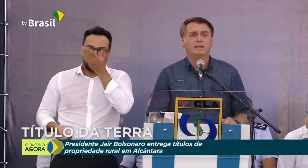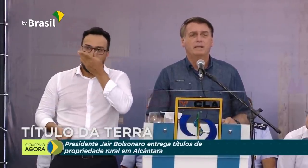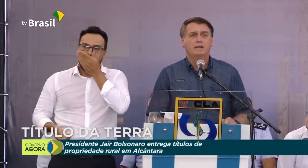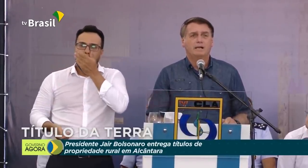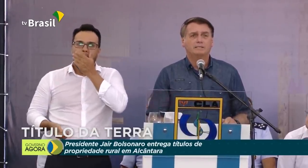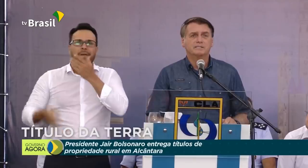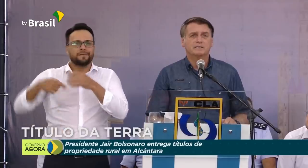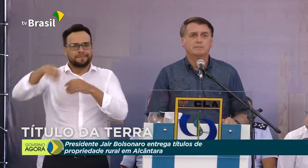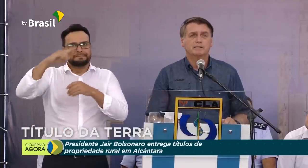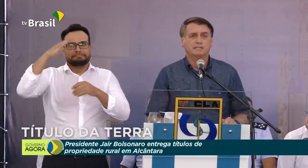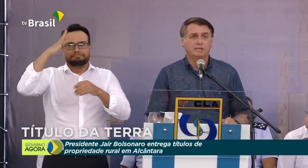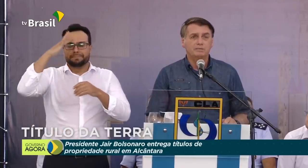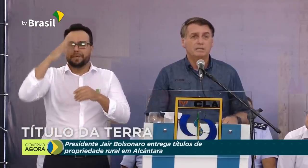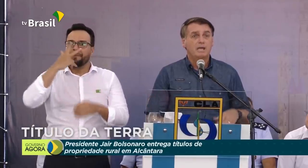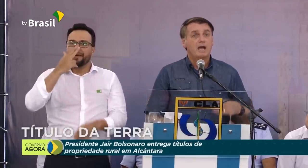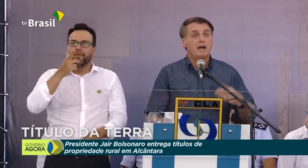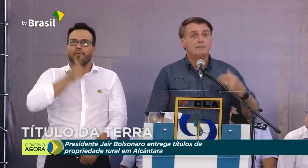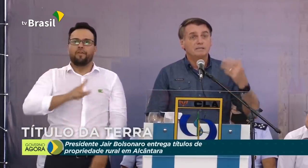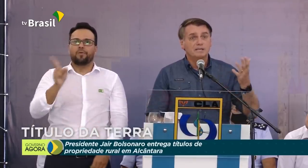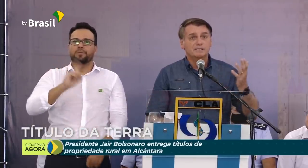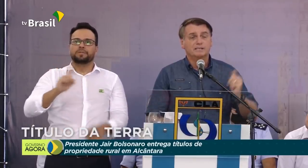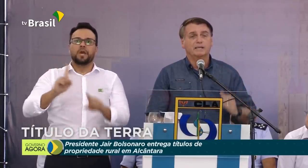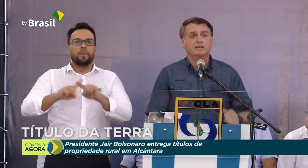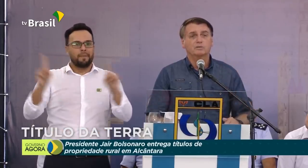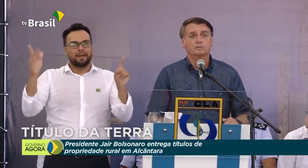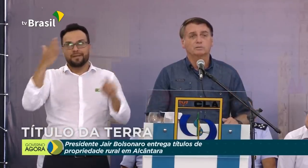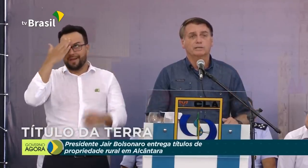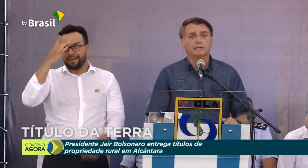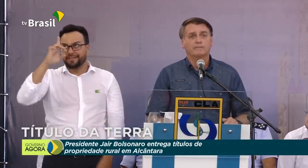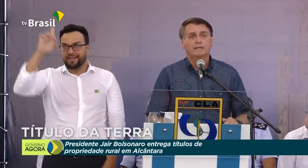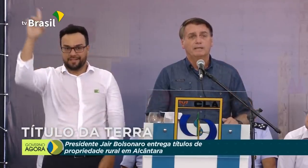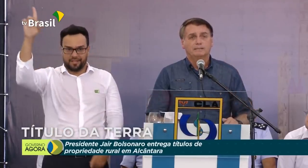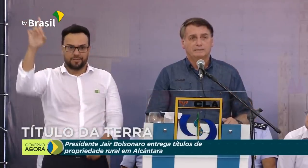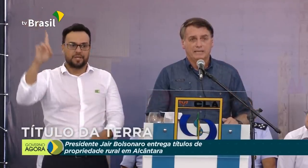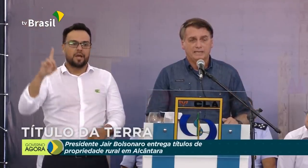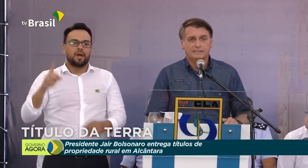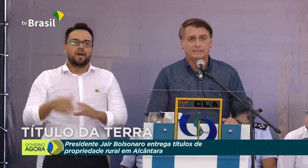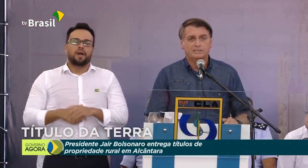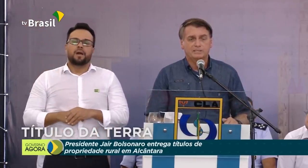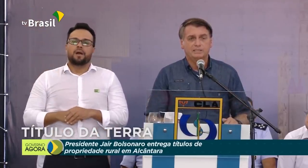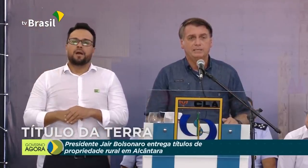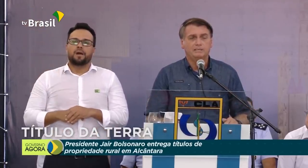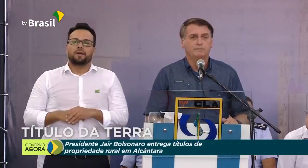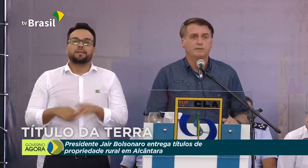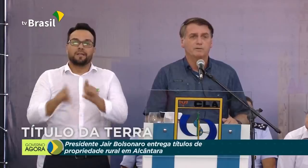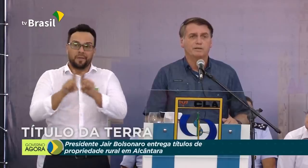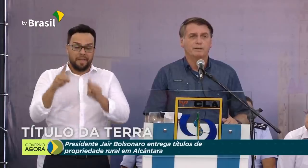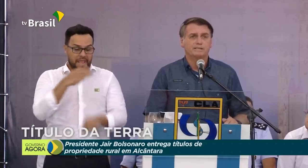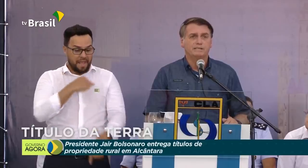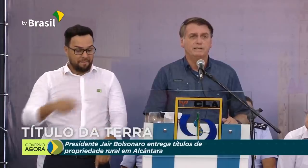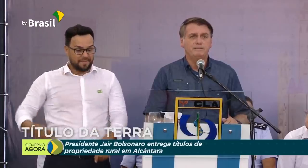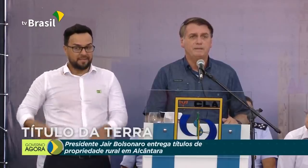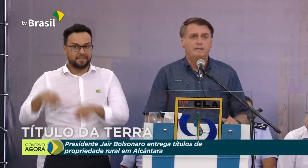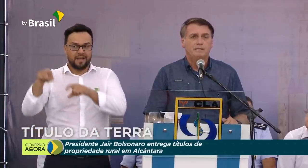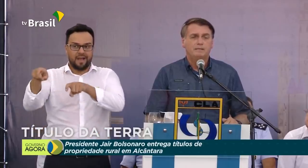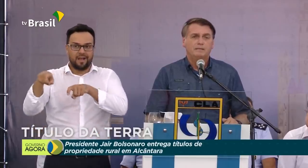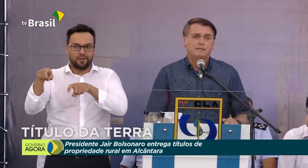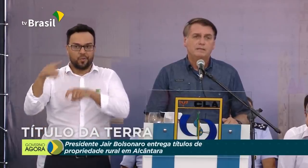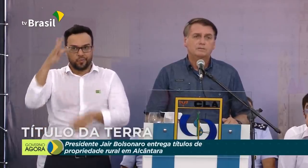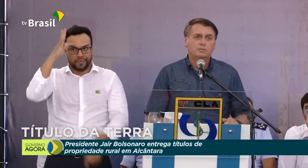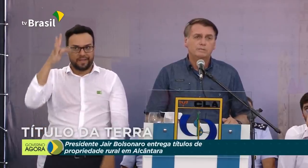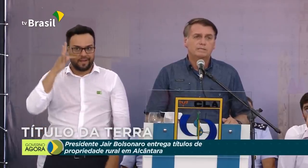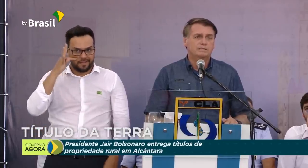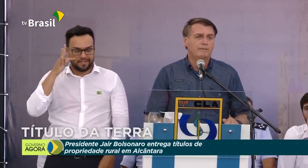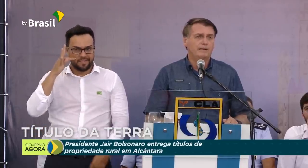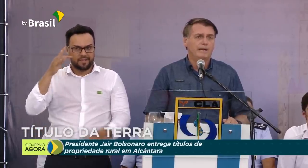chegar. Agradecemos a Deus, a ministra da Agricultura, Tereza Cristina, que ficou em Brasília, e